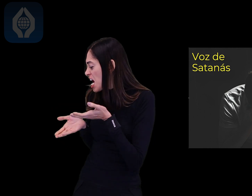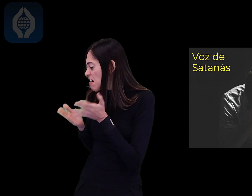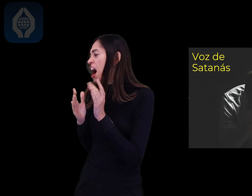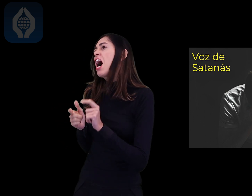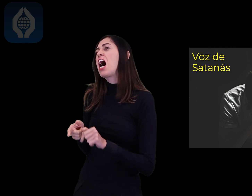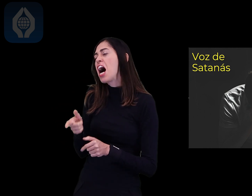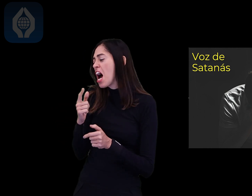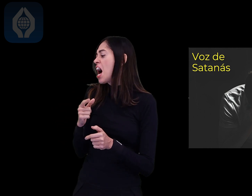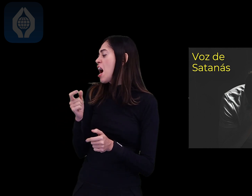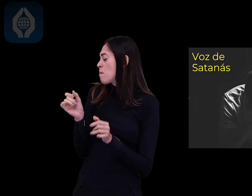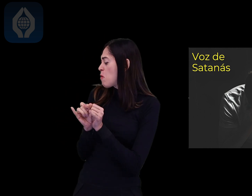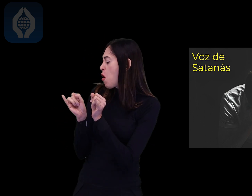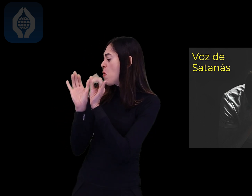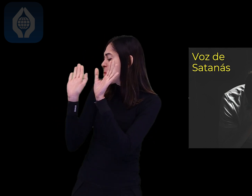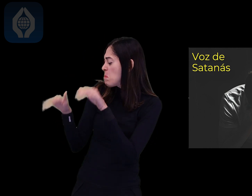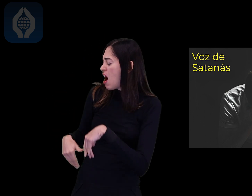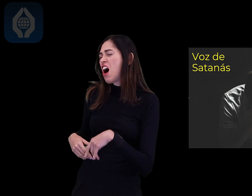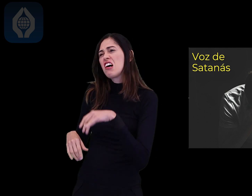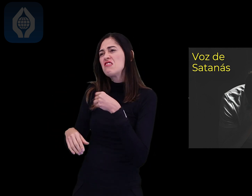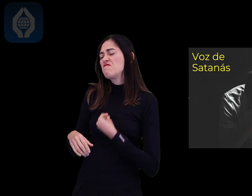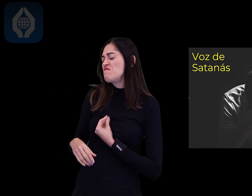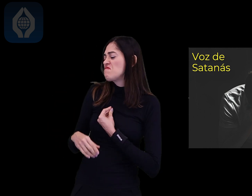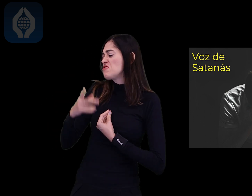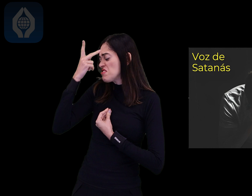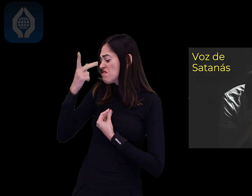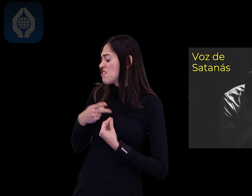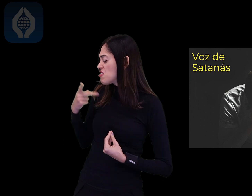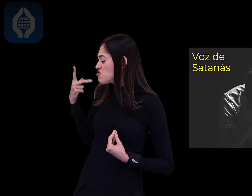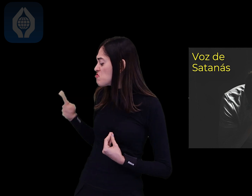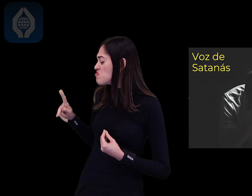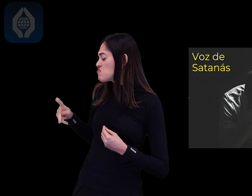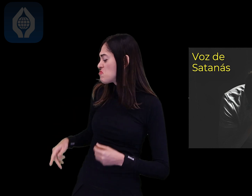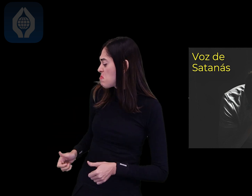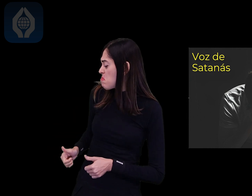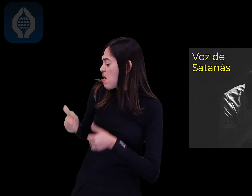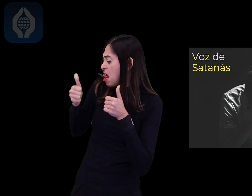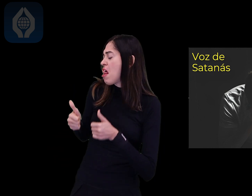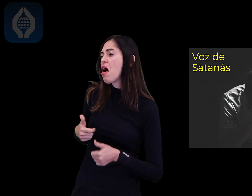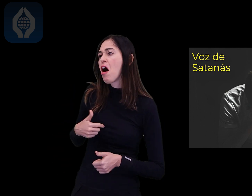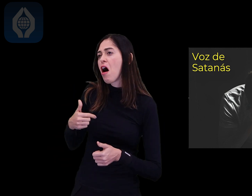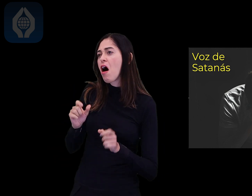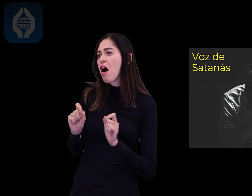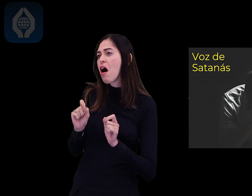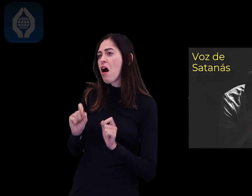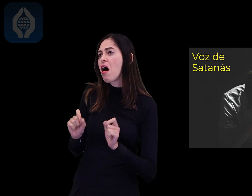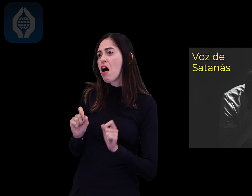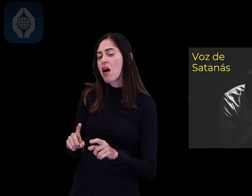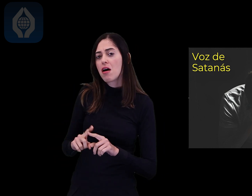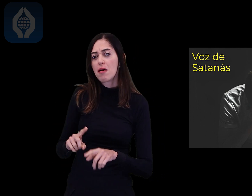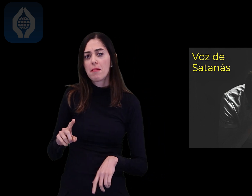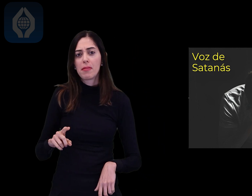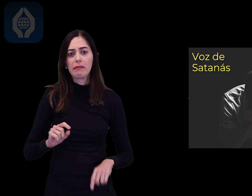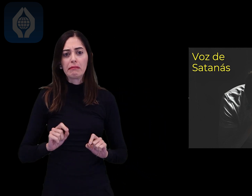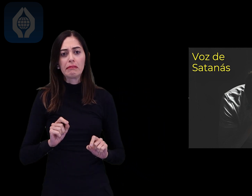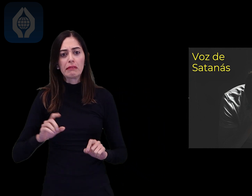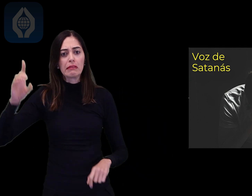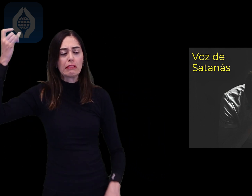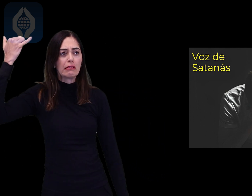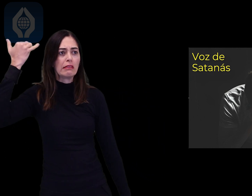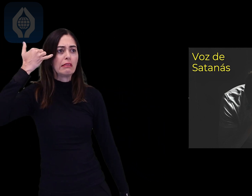dizer: você pode viver muito bem sem Deus. Mas se você recusa ouvir e crer em Deus, a voz de Deus e Espírito Santo que